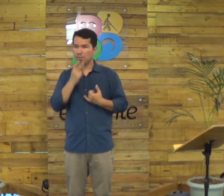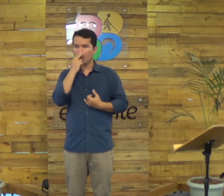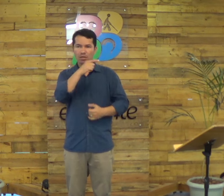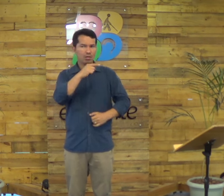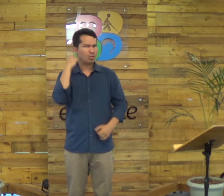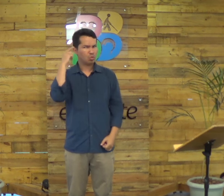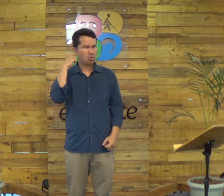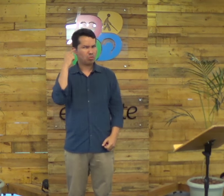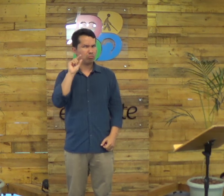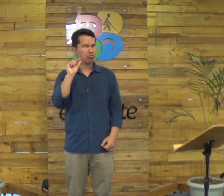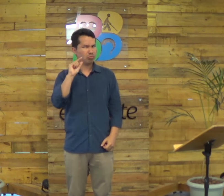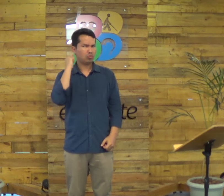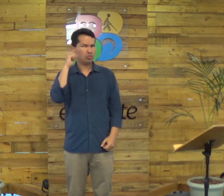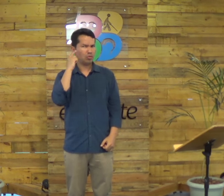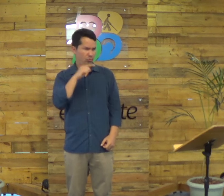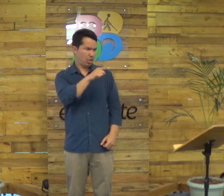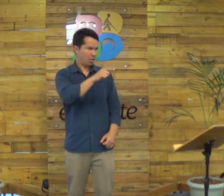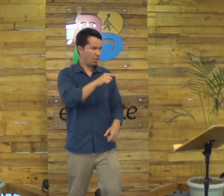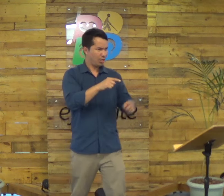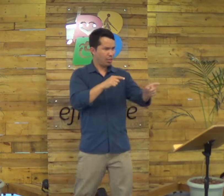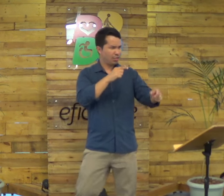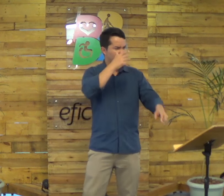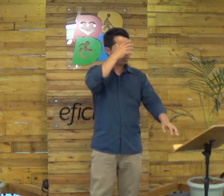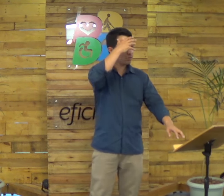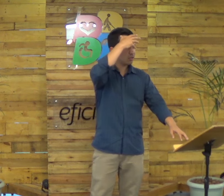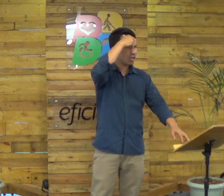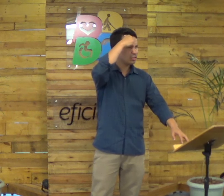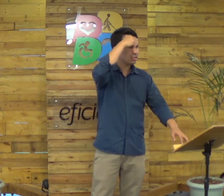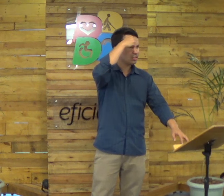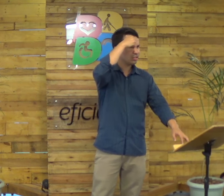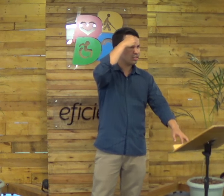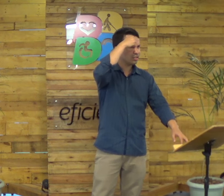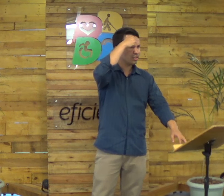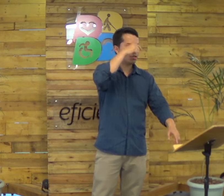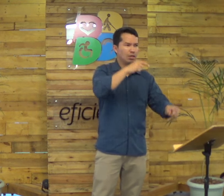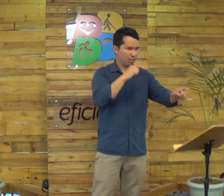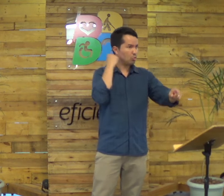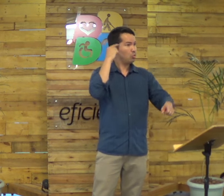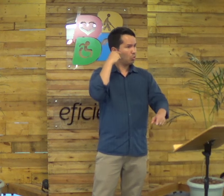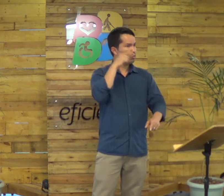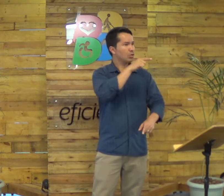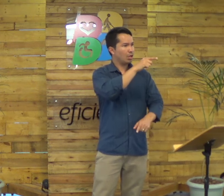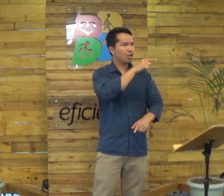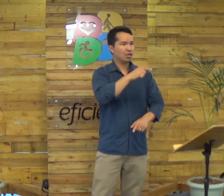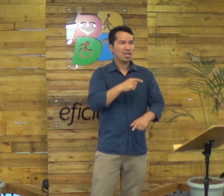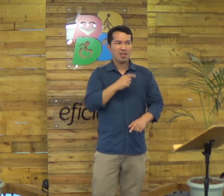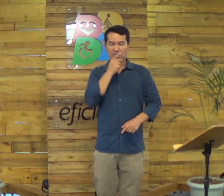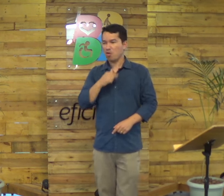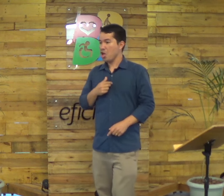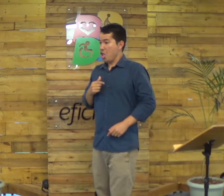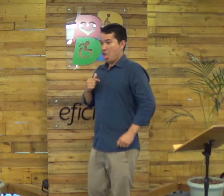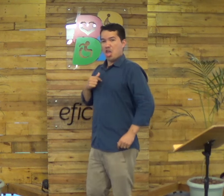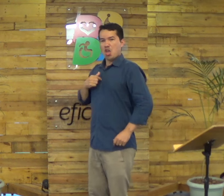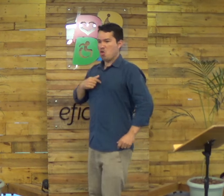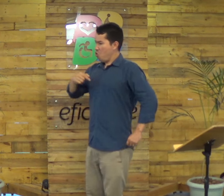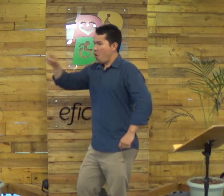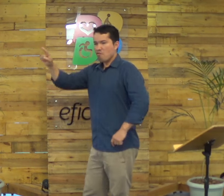eu lembro, ele falou comigo, ele é um pouco doido, né, Nani, é um pouco doido, né, é, porque, falou,